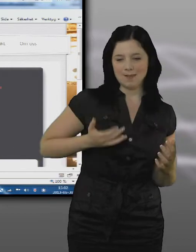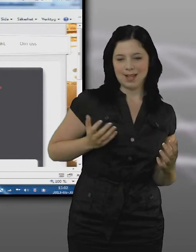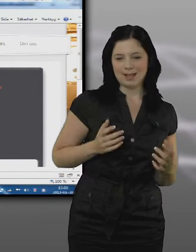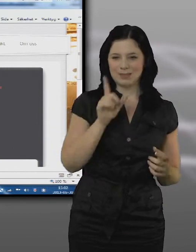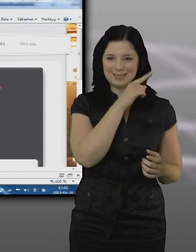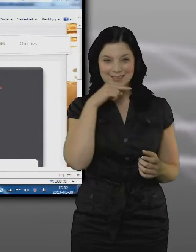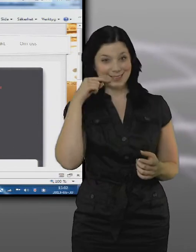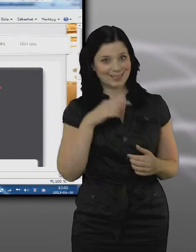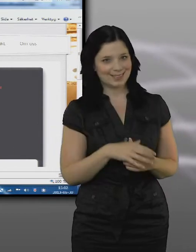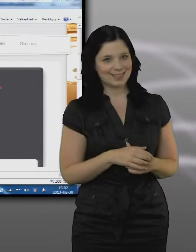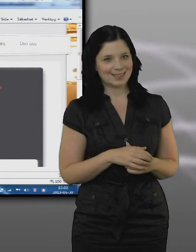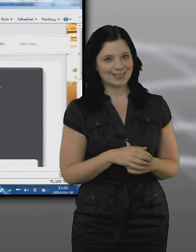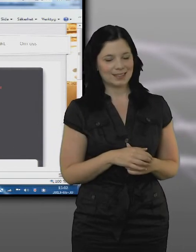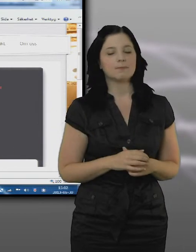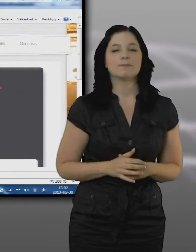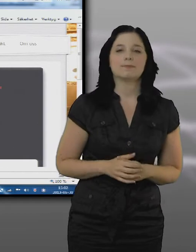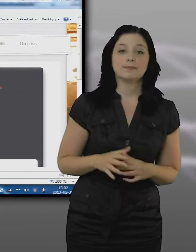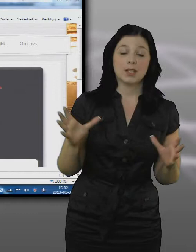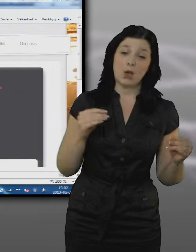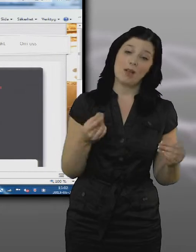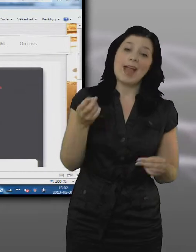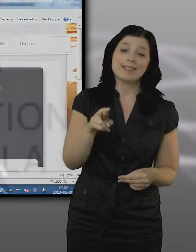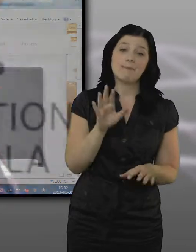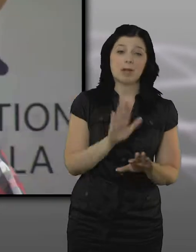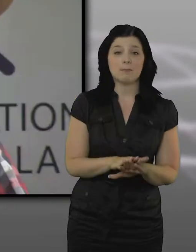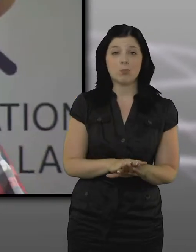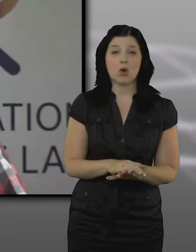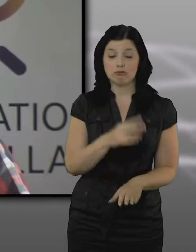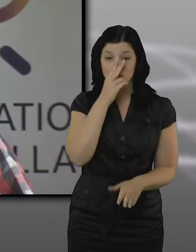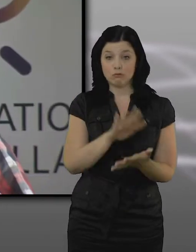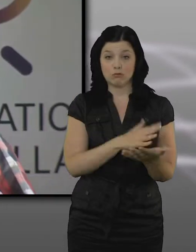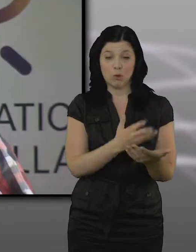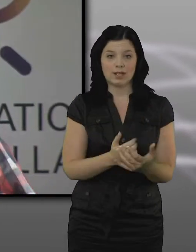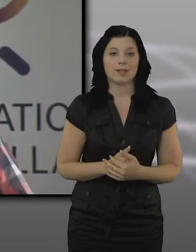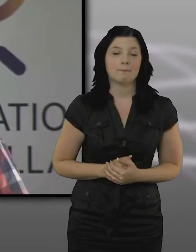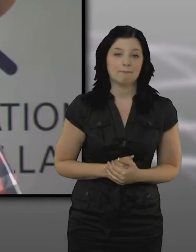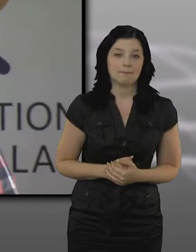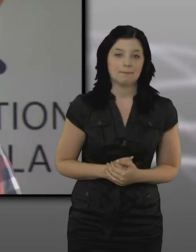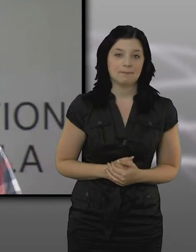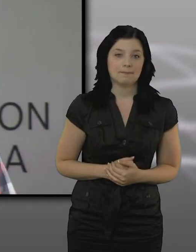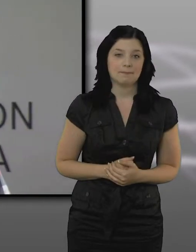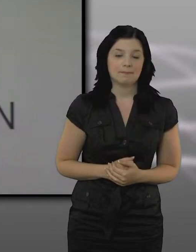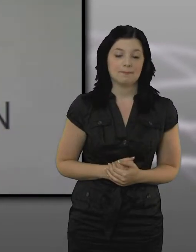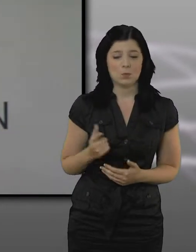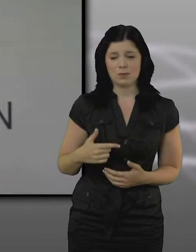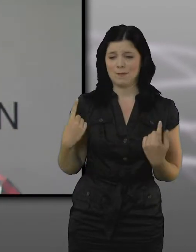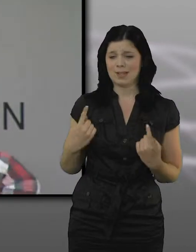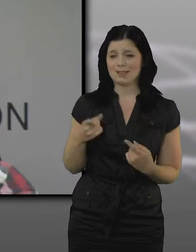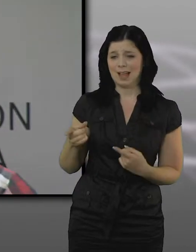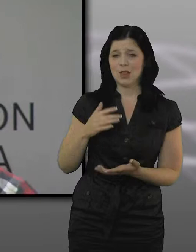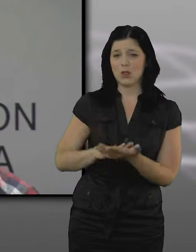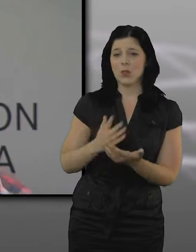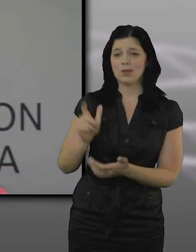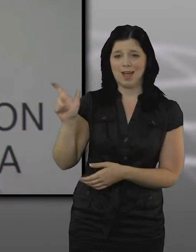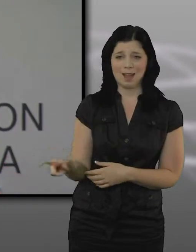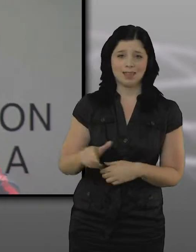Anna, Galina. Ja, exempel. Alltså, hon är helt fantastisk den här tolkaren, måste jag säga. Jätterolig att